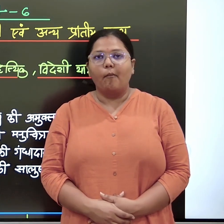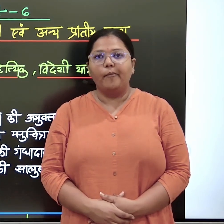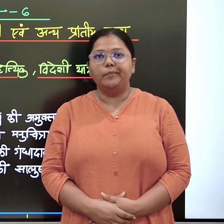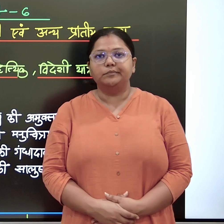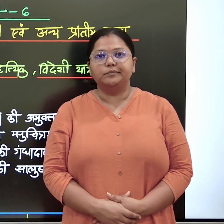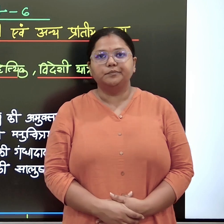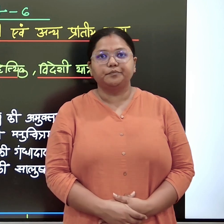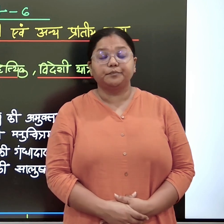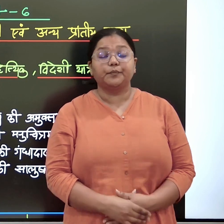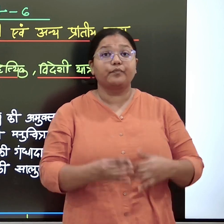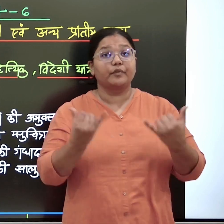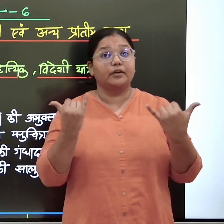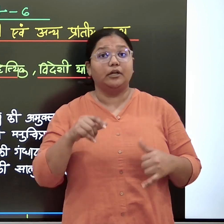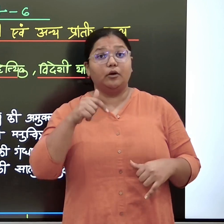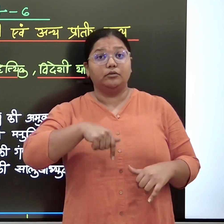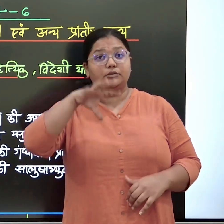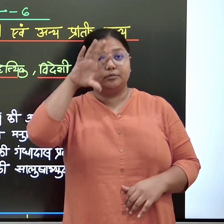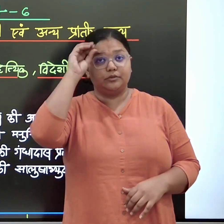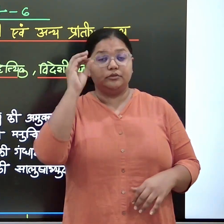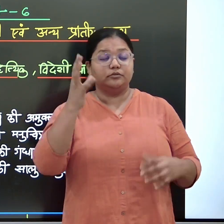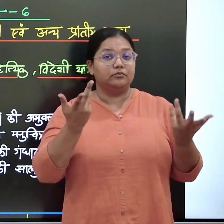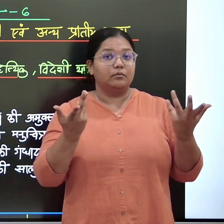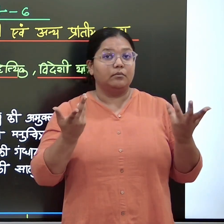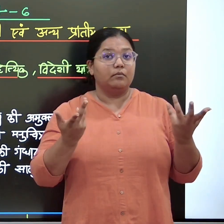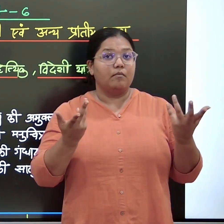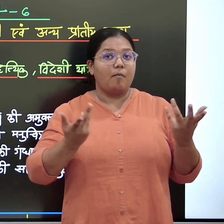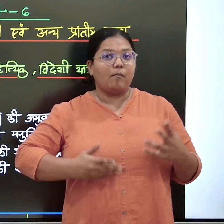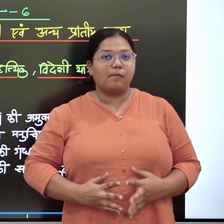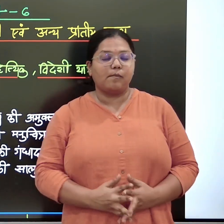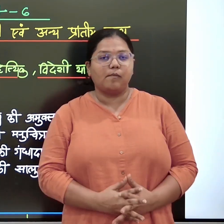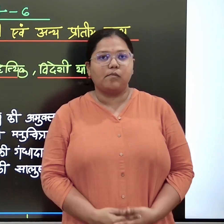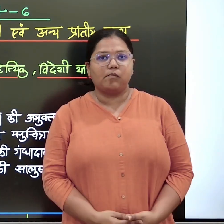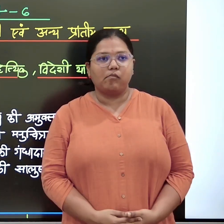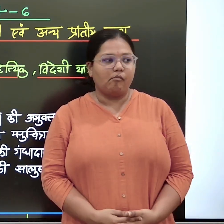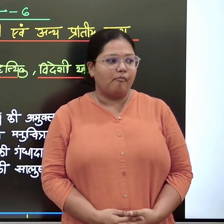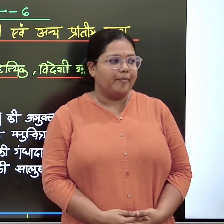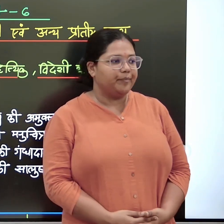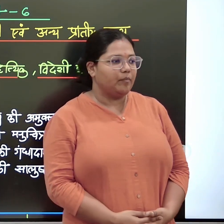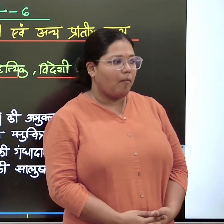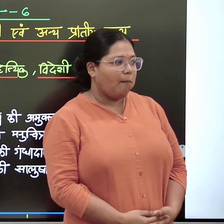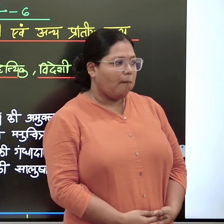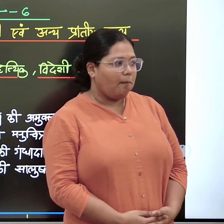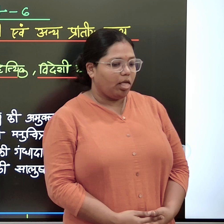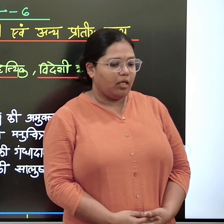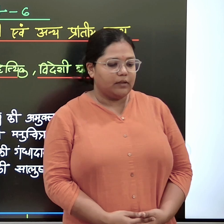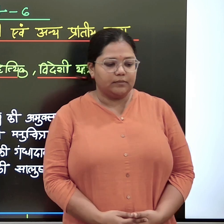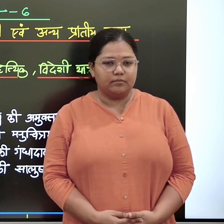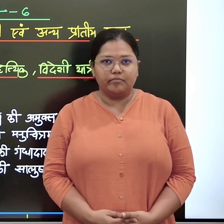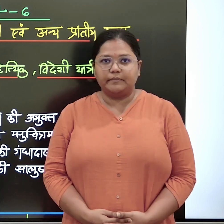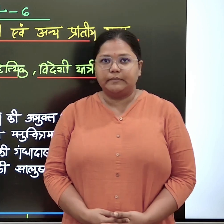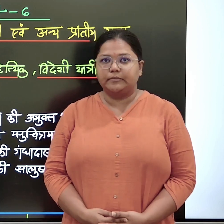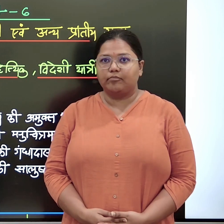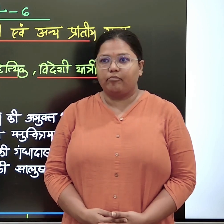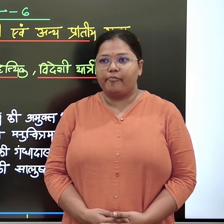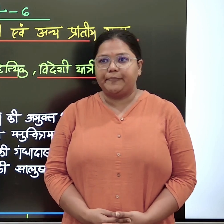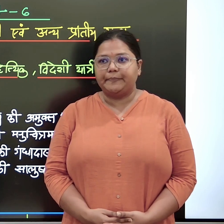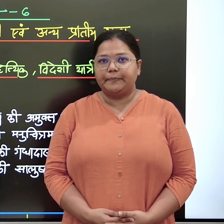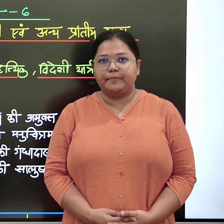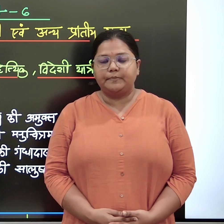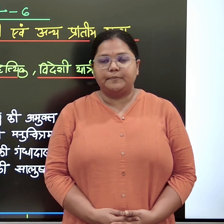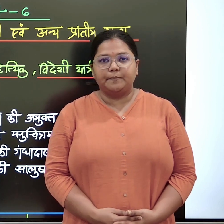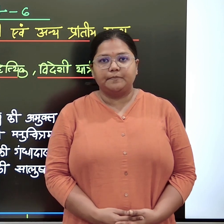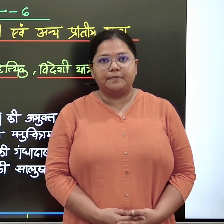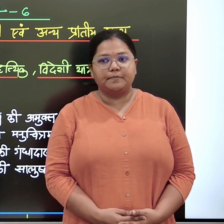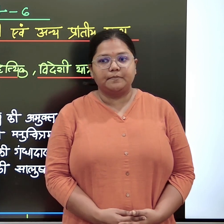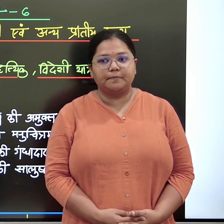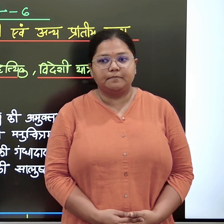अब इसमें हम लोग क्या पढ़ेंगे, एक तरफ जहाँ पर दिल्ली सल्तनत में जो है वो दूसरे देशों